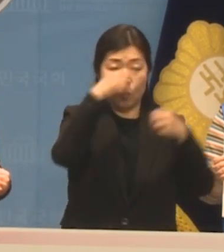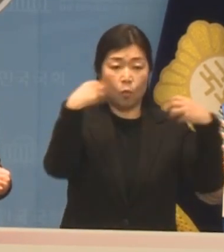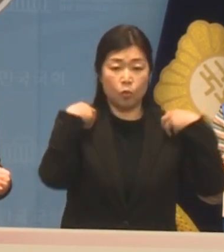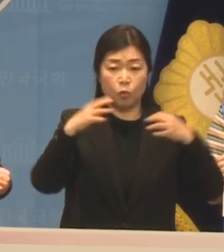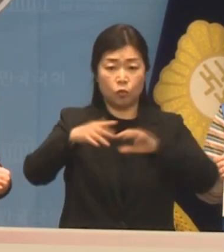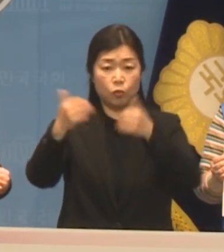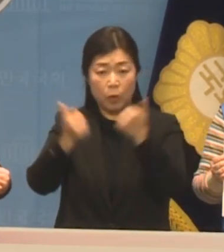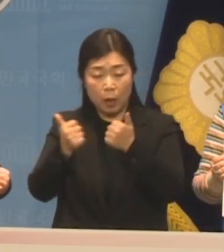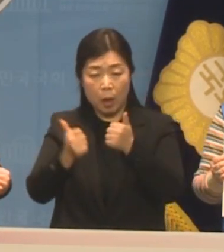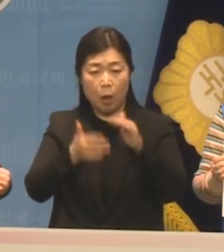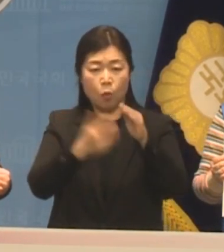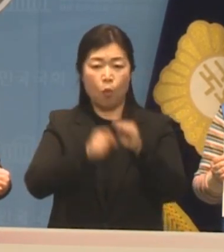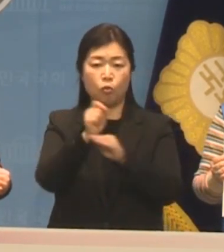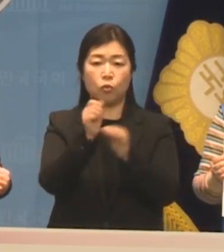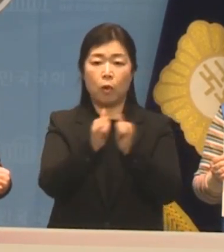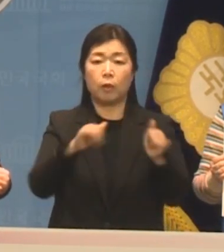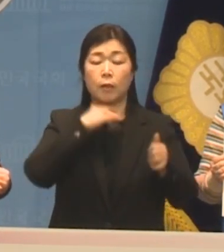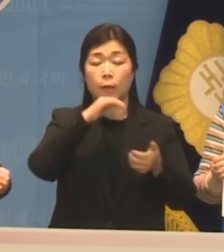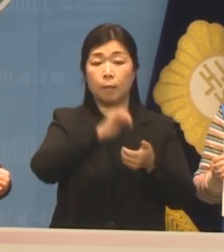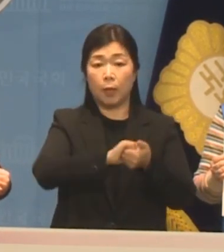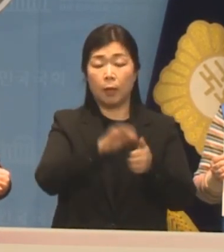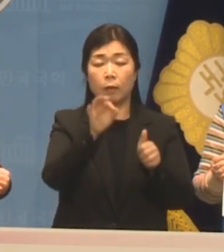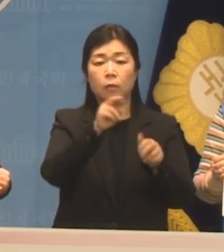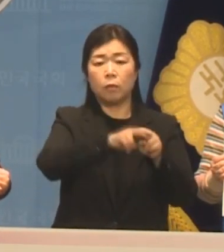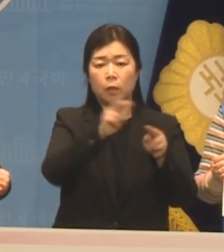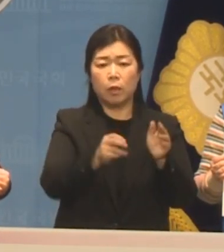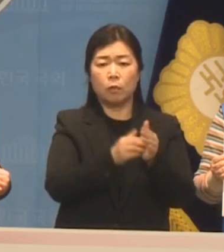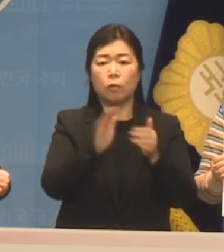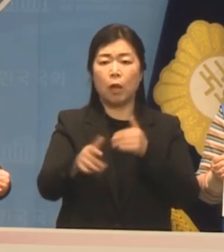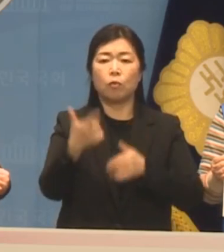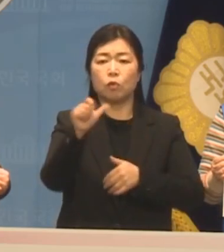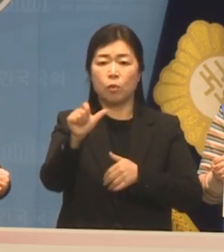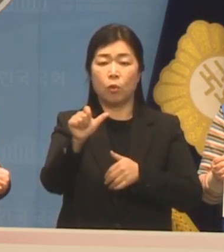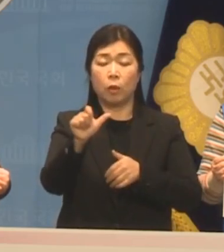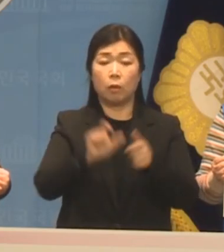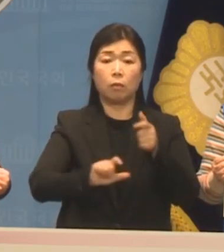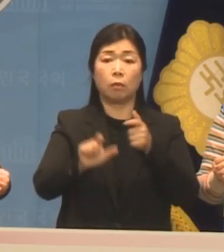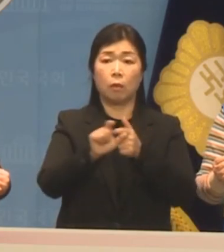국회가 공무원연금을 퇴직 후 65세까지